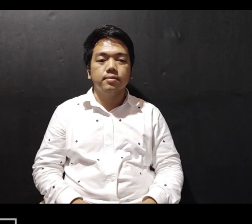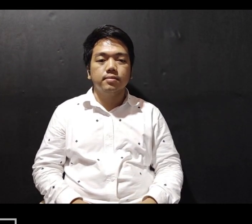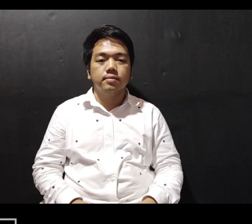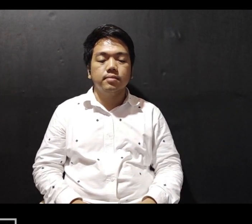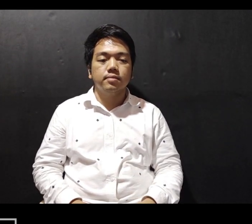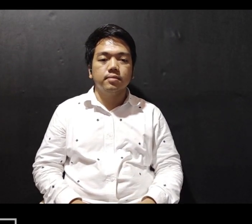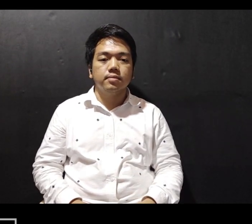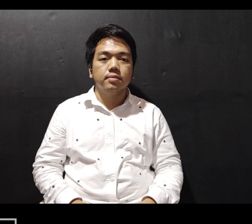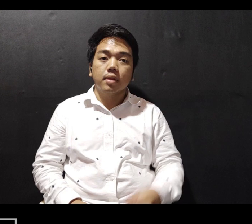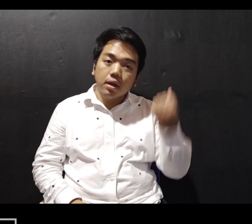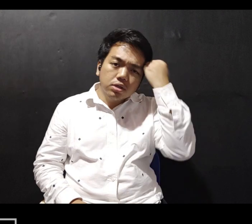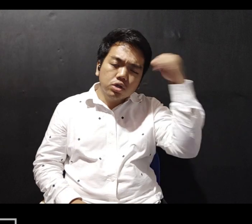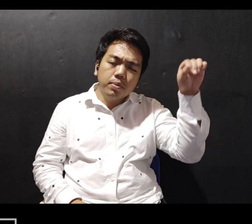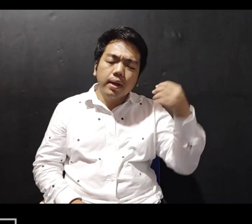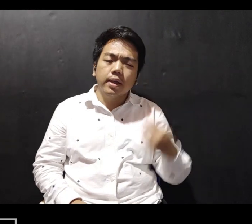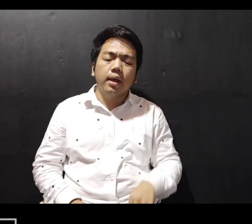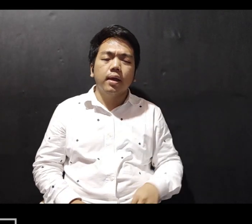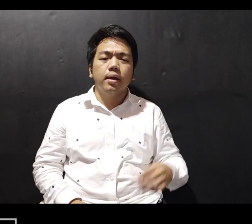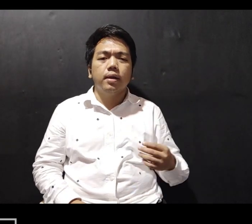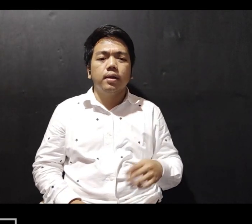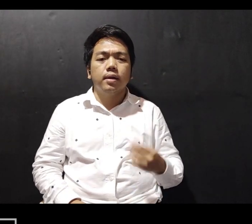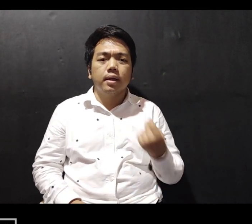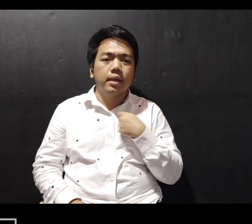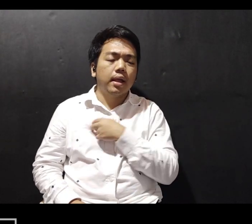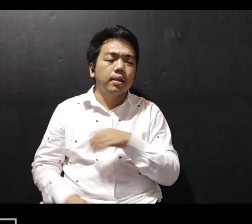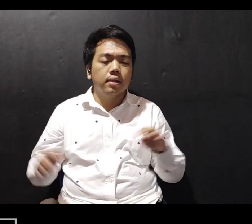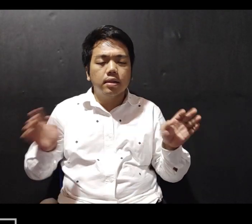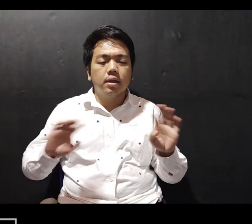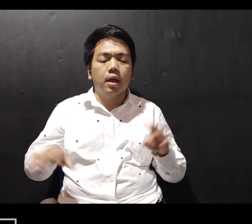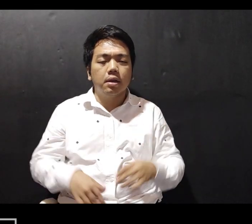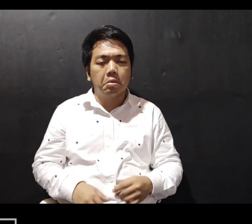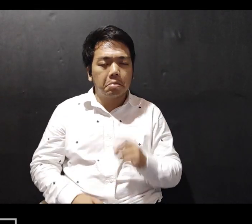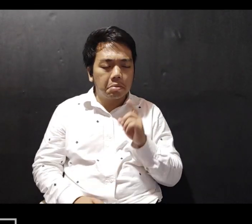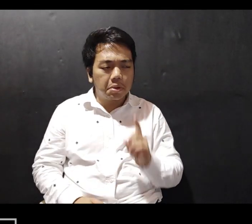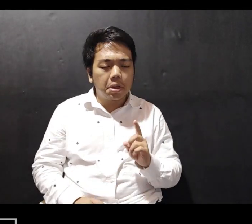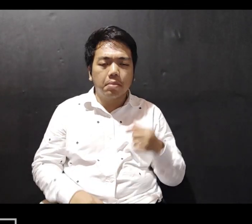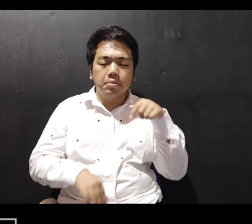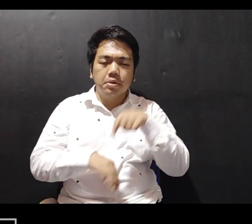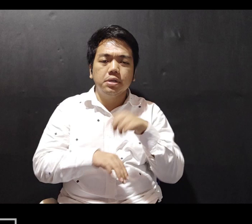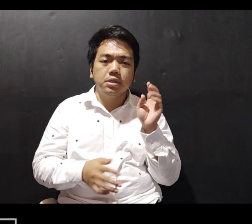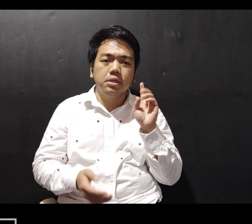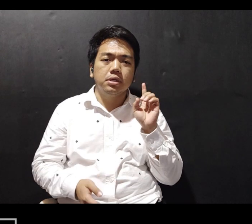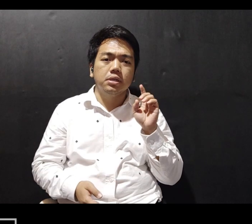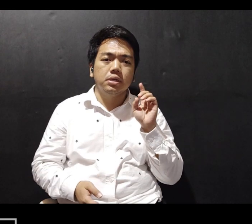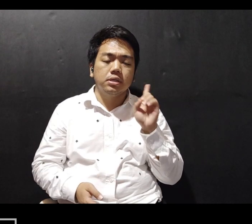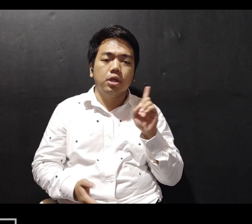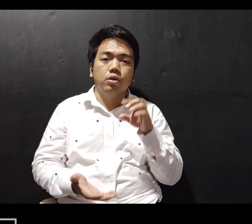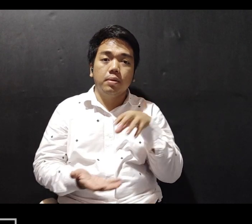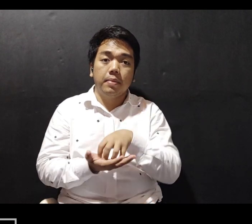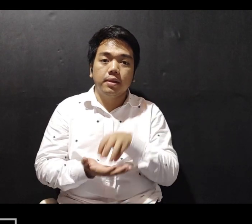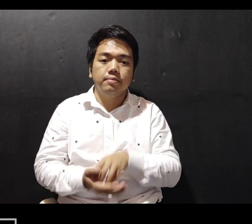di mana keadaan ini mau tidak mau kita hadapi, tapi Tuhan ingin membawa kita maju. Kisah Rasul pasal 1